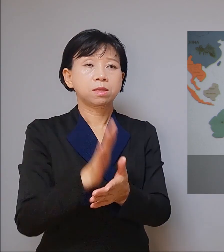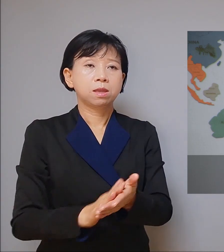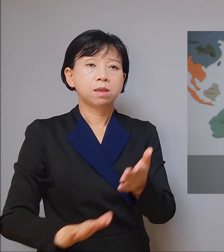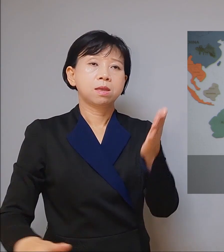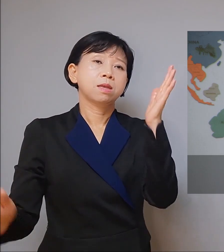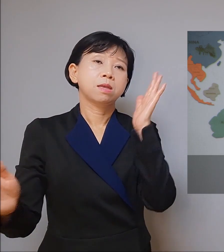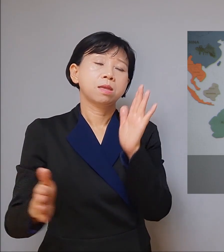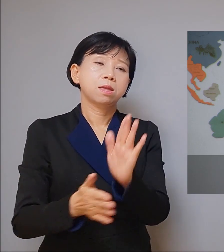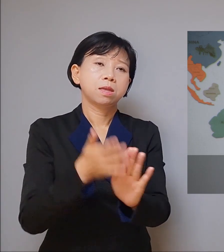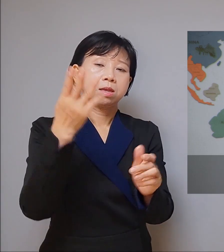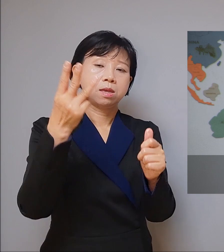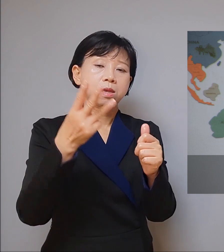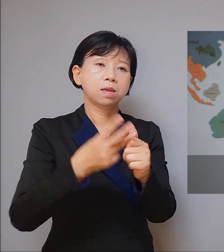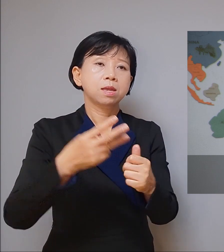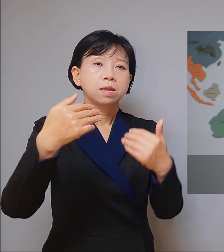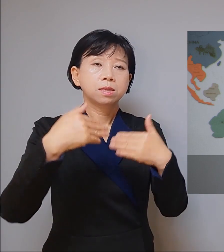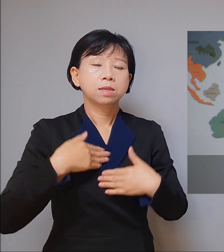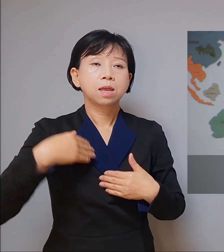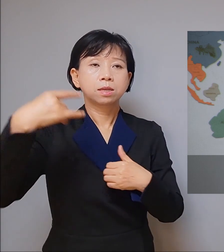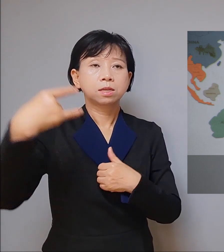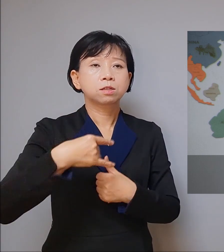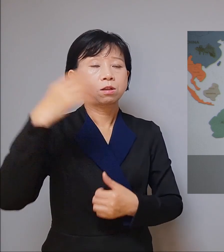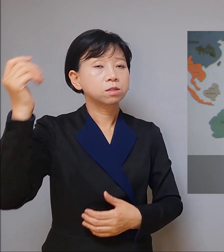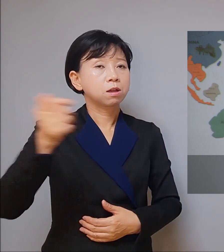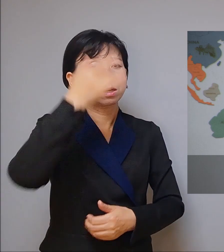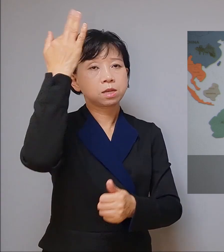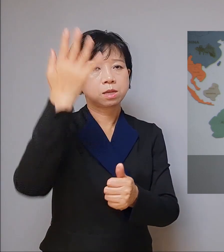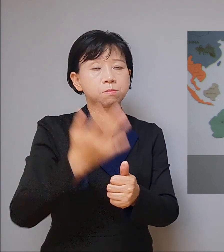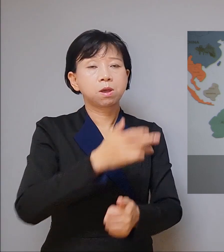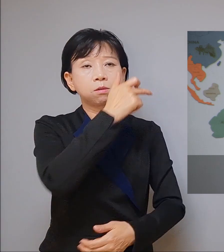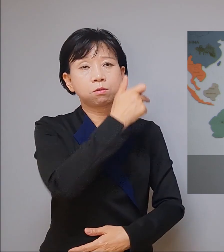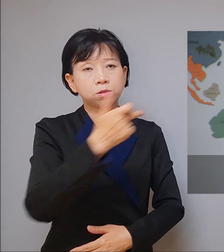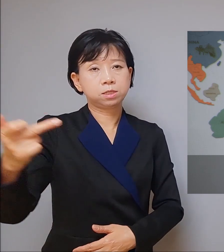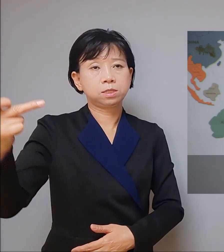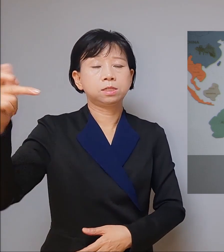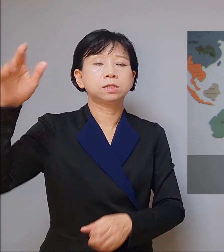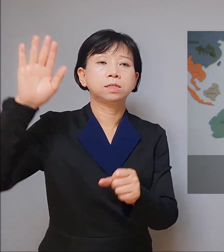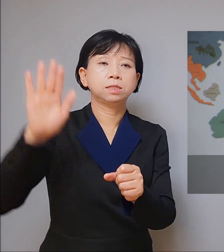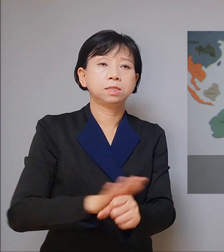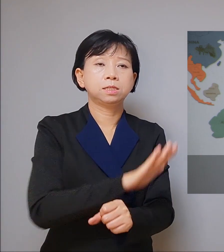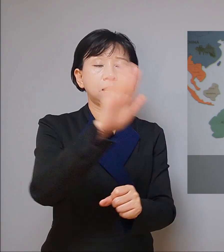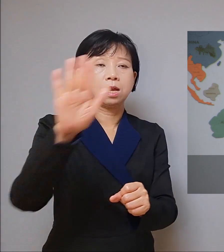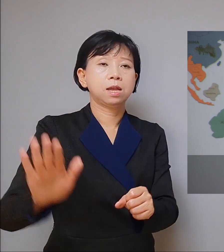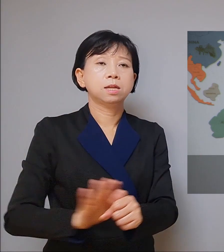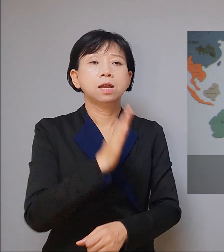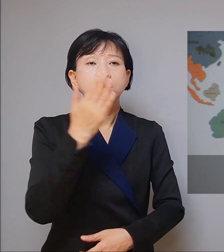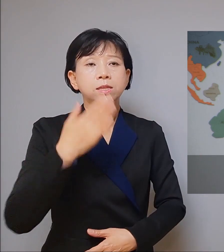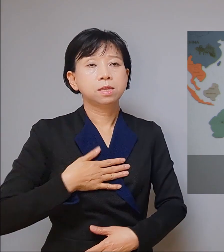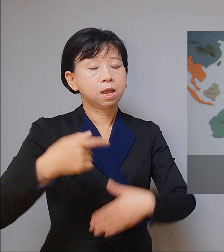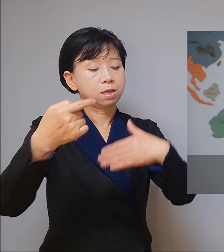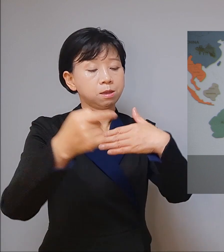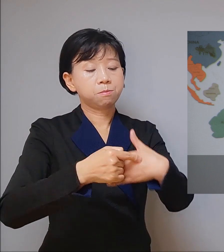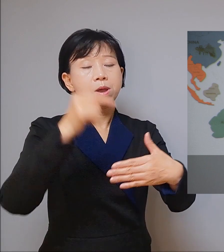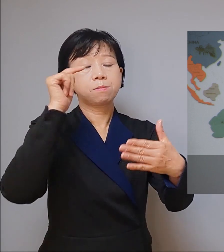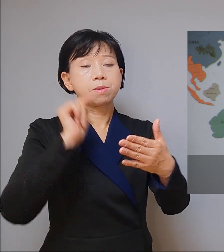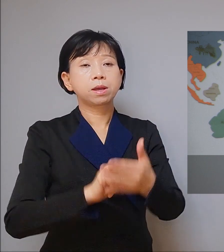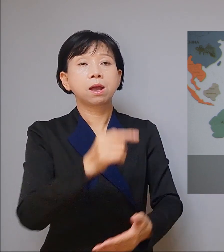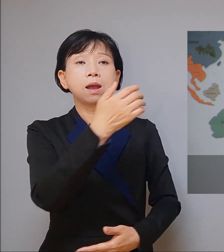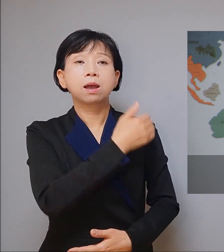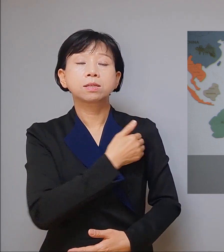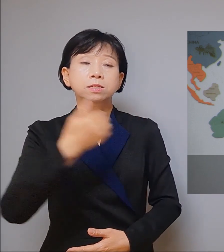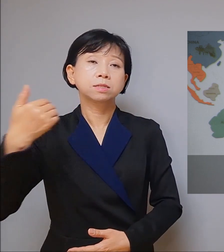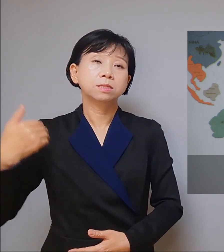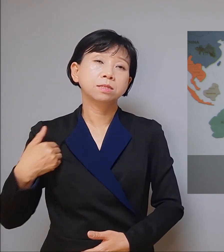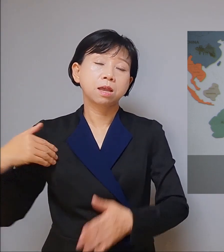정죄함 없겠네. 내게 성령 임하고 그 크신 사랑 나의